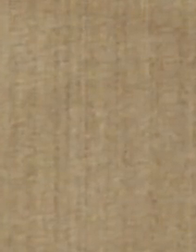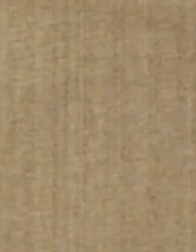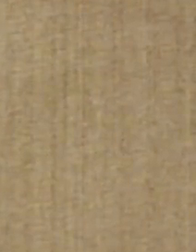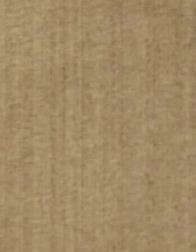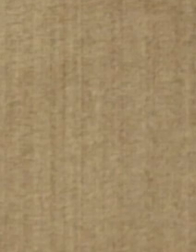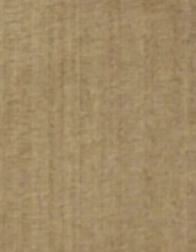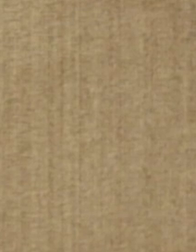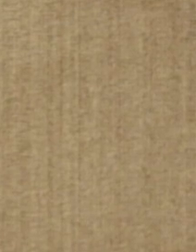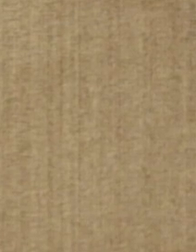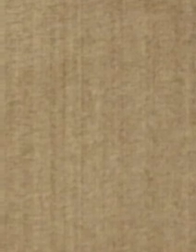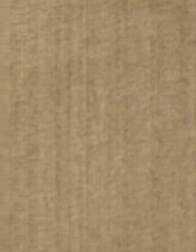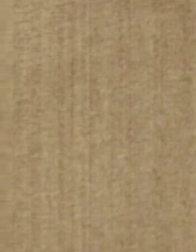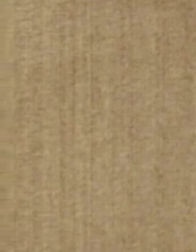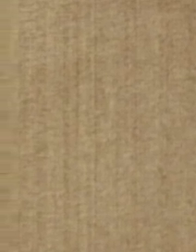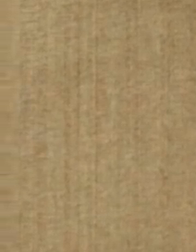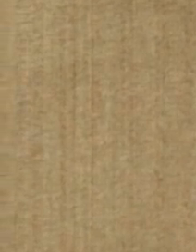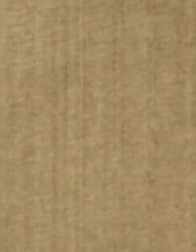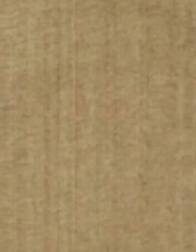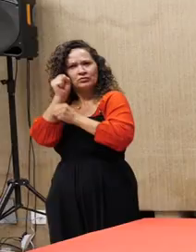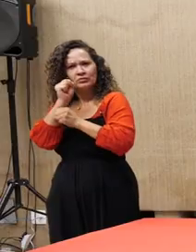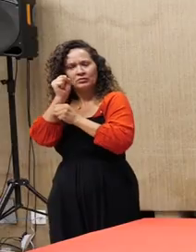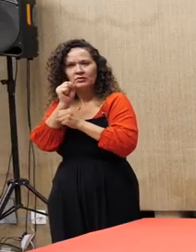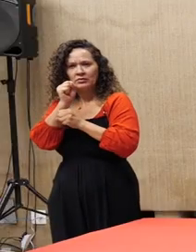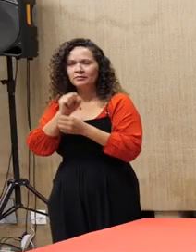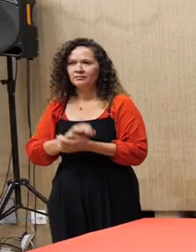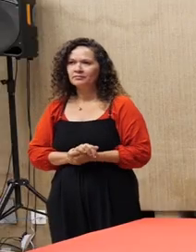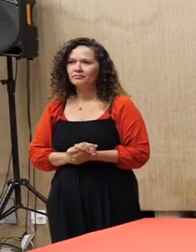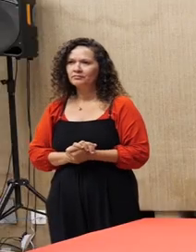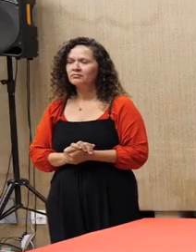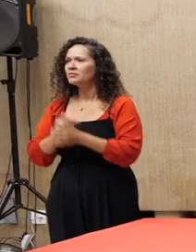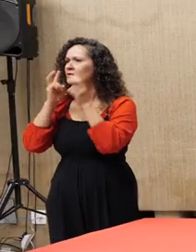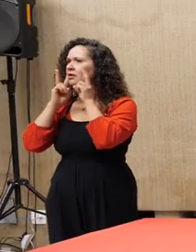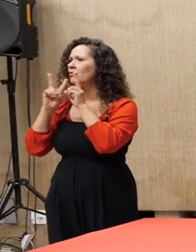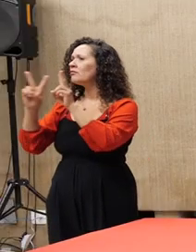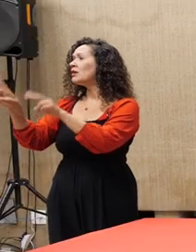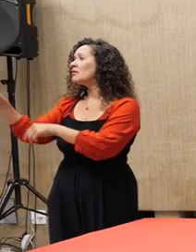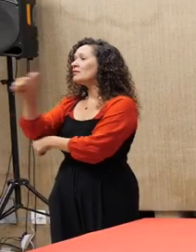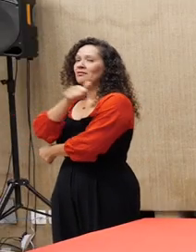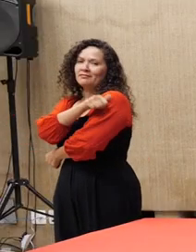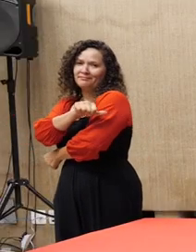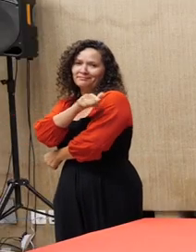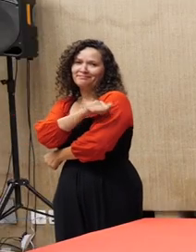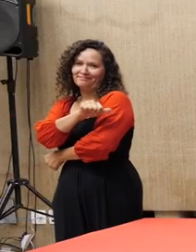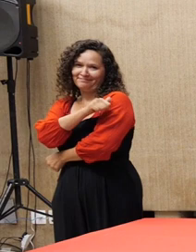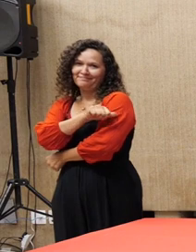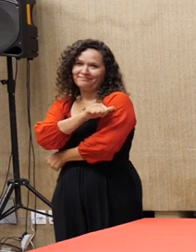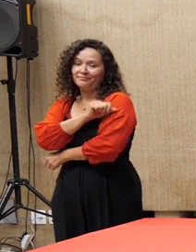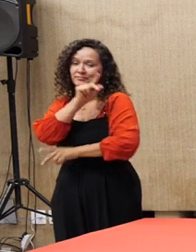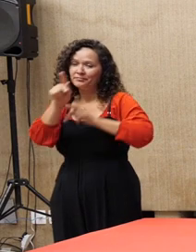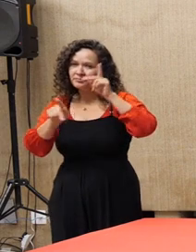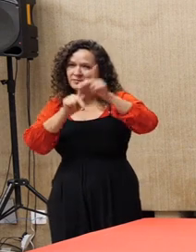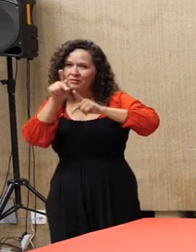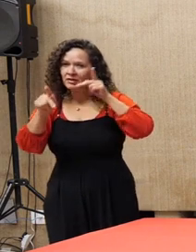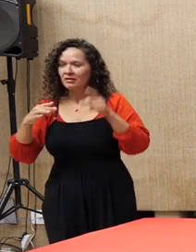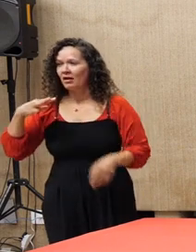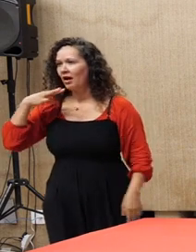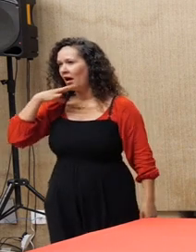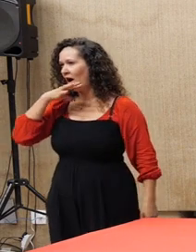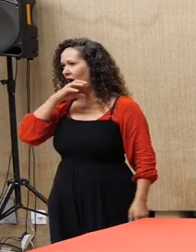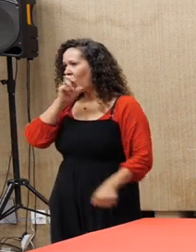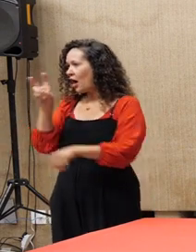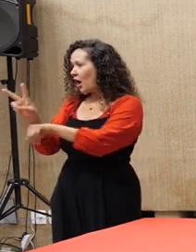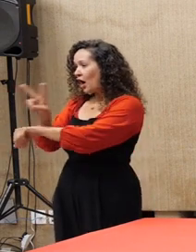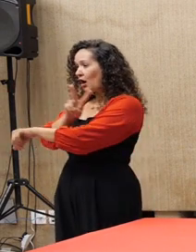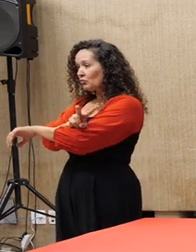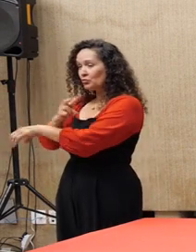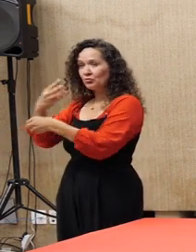passa um tom de fortalecimento, né? Porque eu vejo isso no Rio de Janeiro. A população acha a